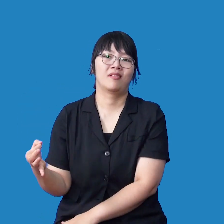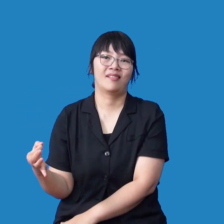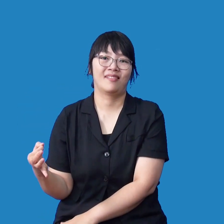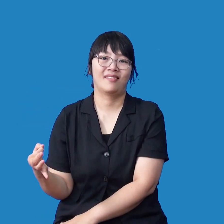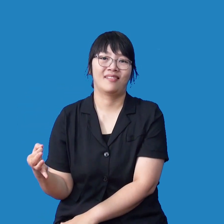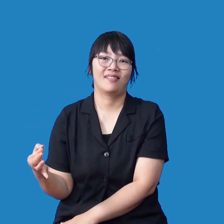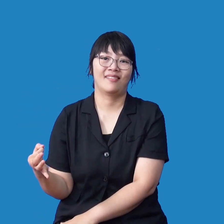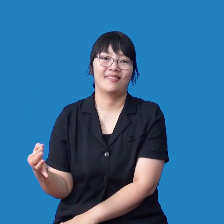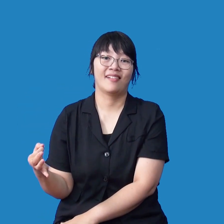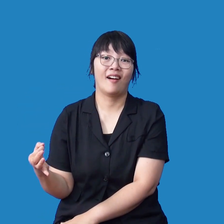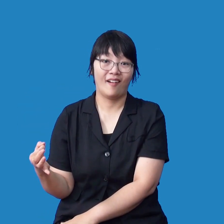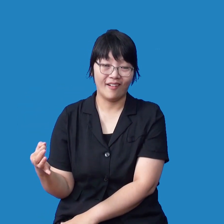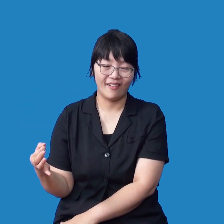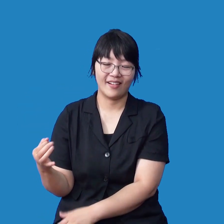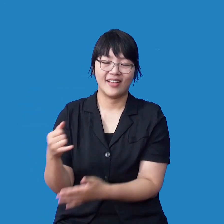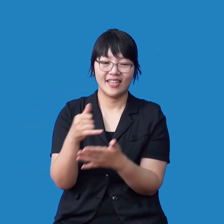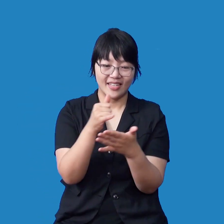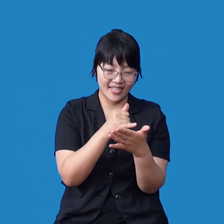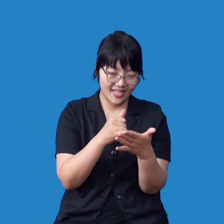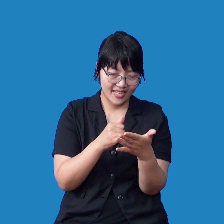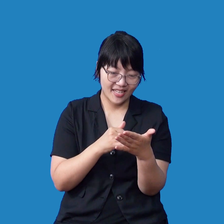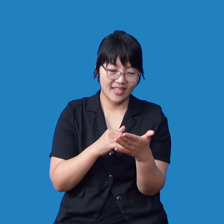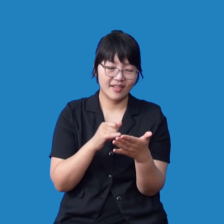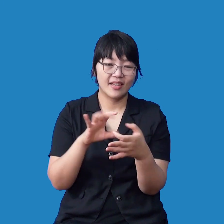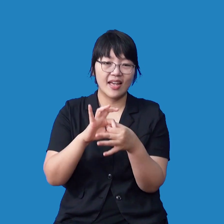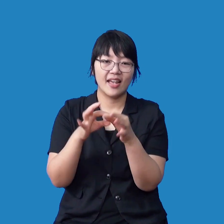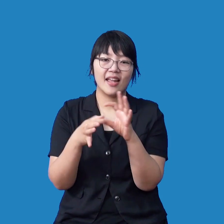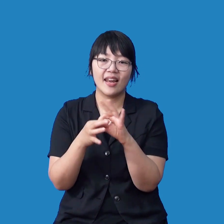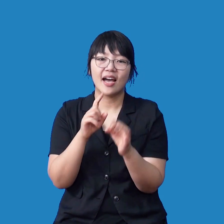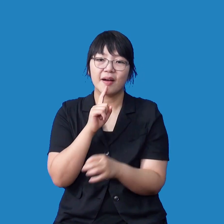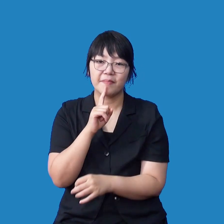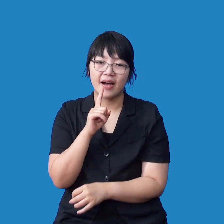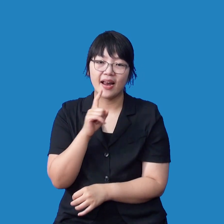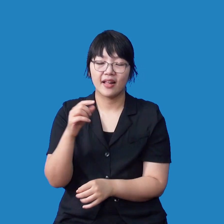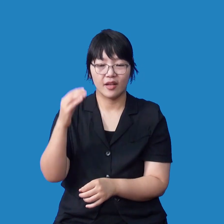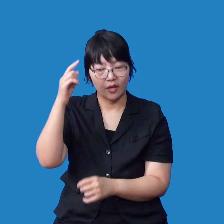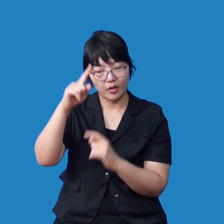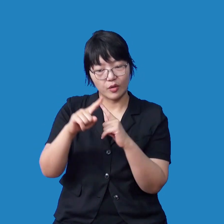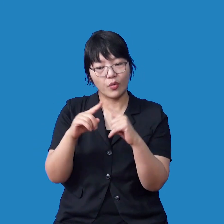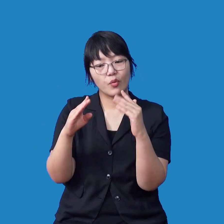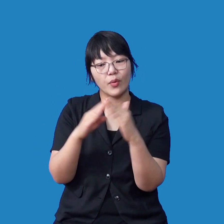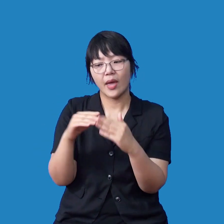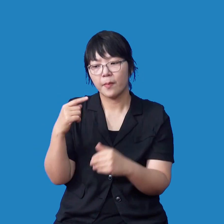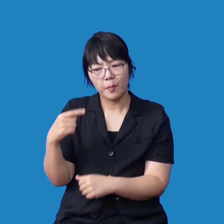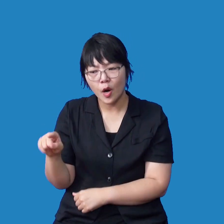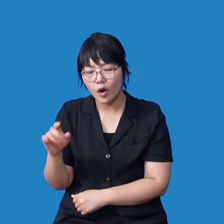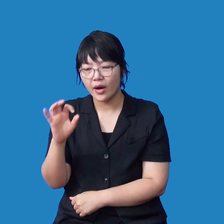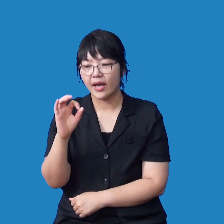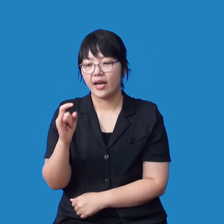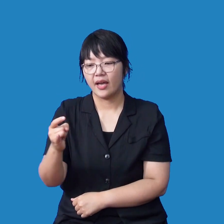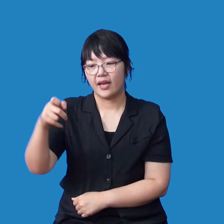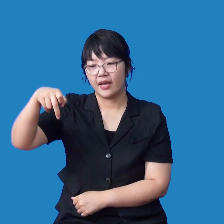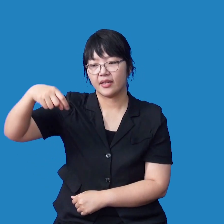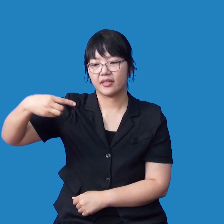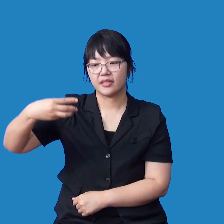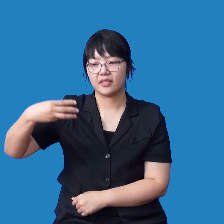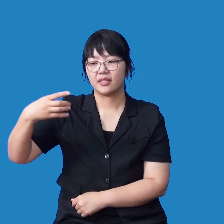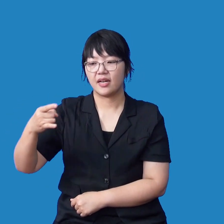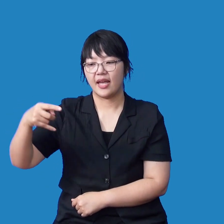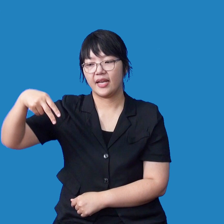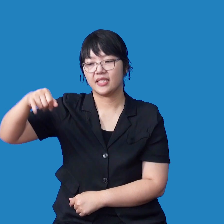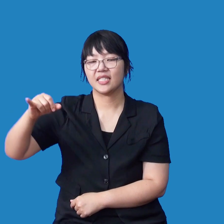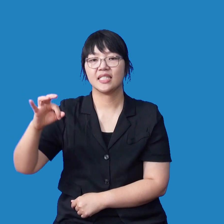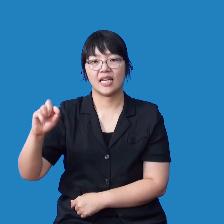우리가 히라보로 교회를 에클레시아라고 부릅니다. 다 같이 한번 에클레시아. 두 가지